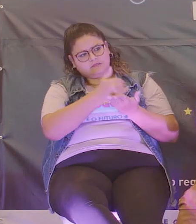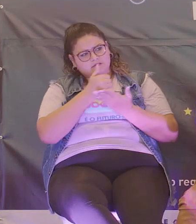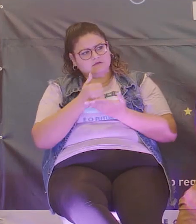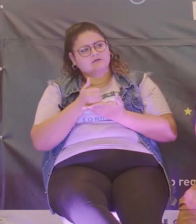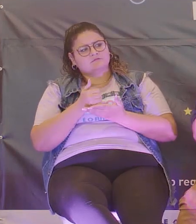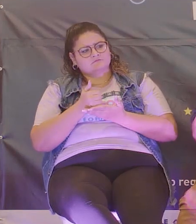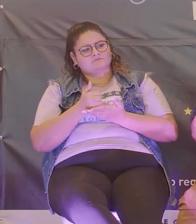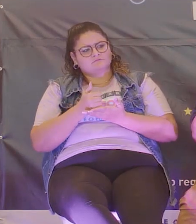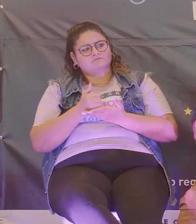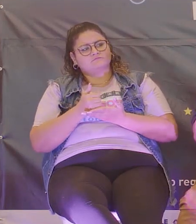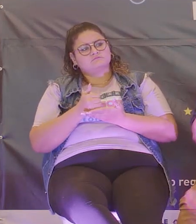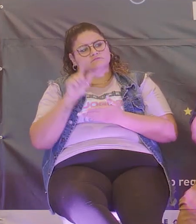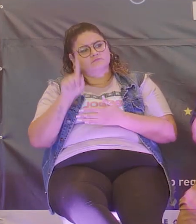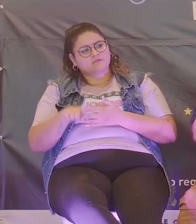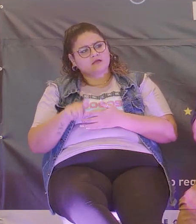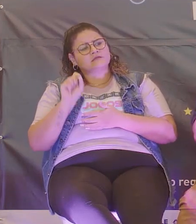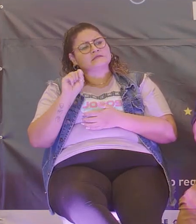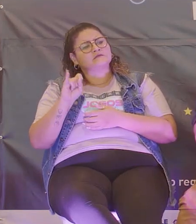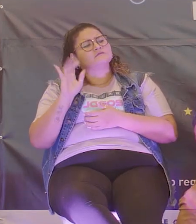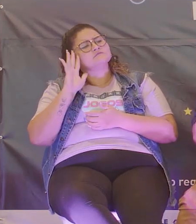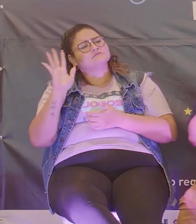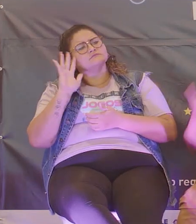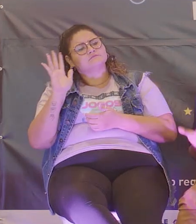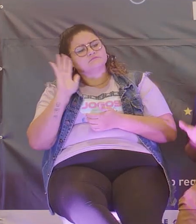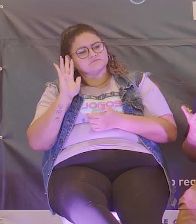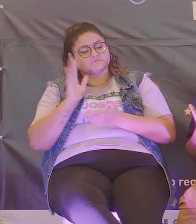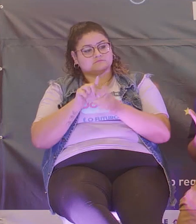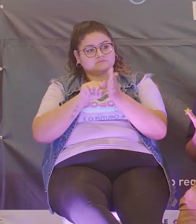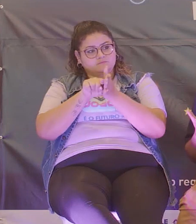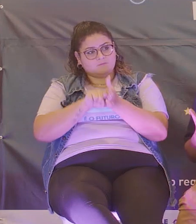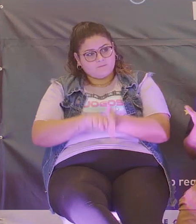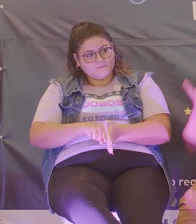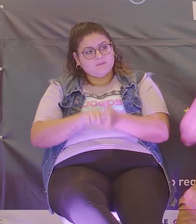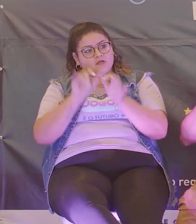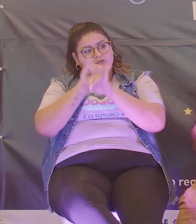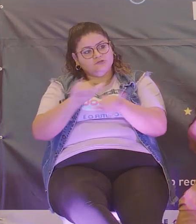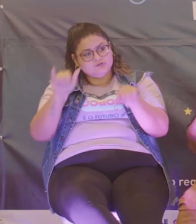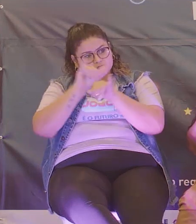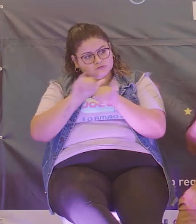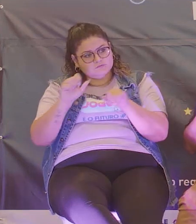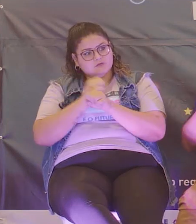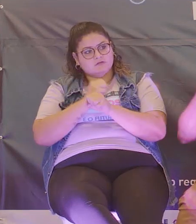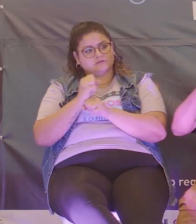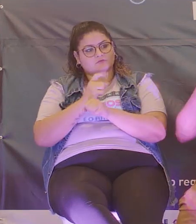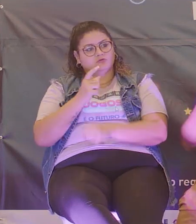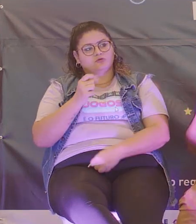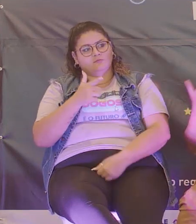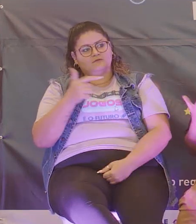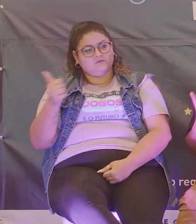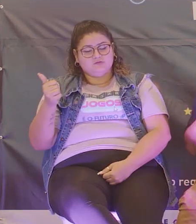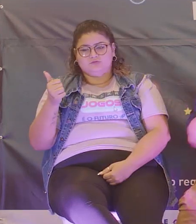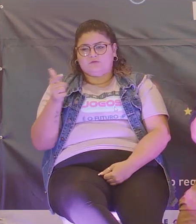movimenta, para vocês terem noção, na pesquisa que a gente divulgou no ano de 2021, foram 22